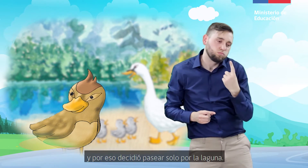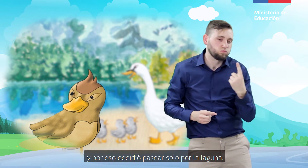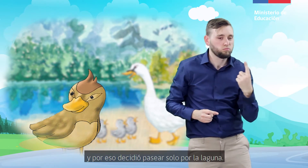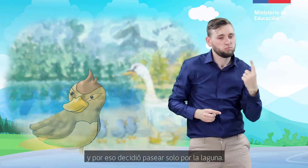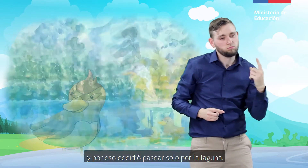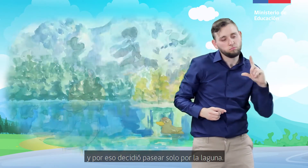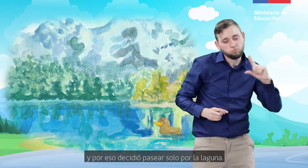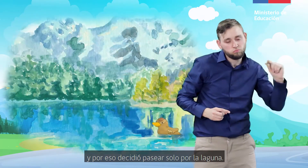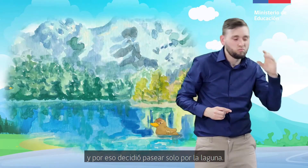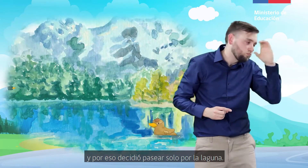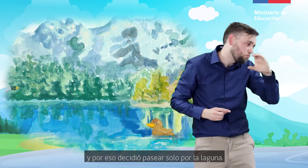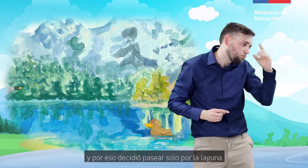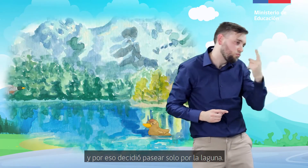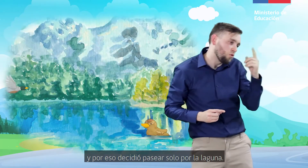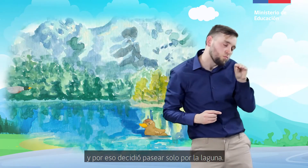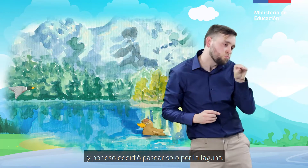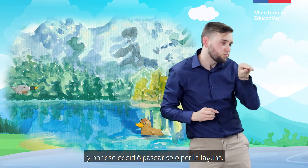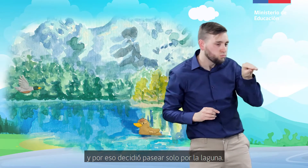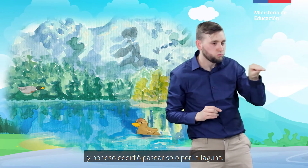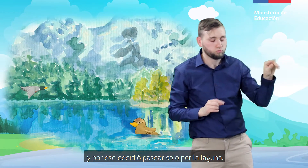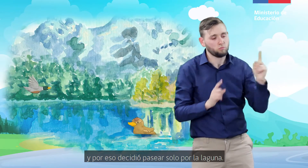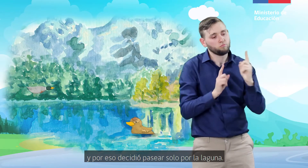Y por eso decidió pasear solo por la laguna.